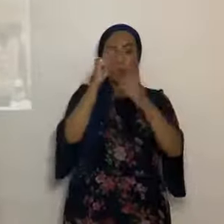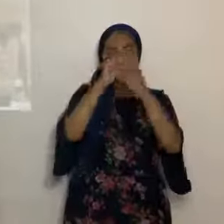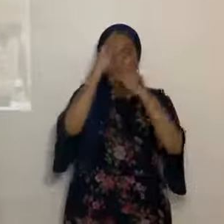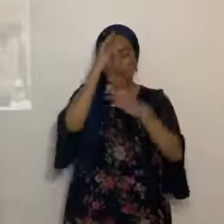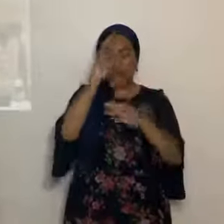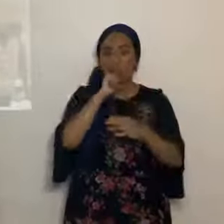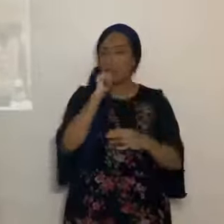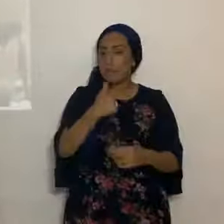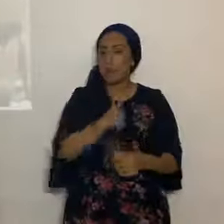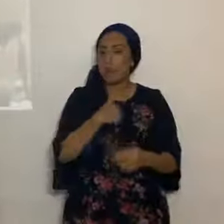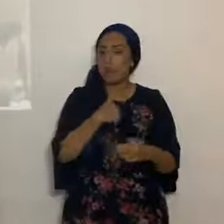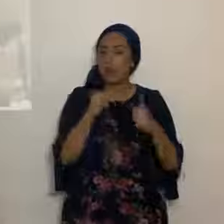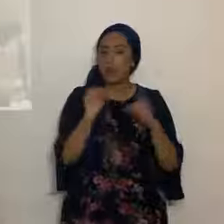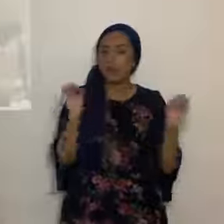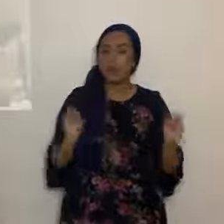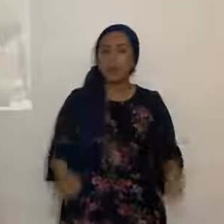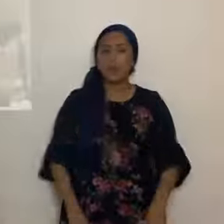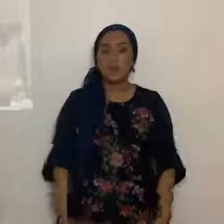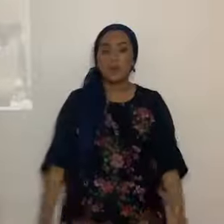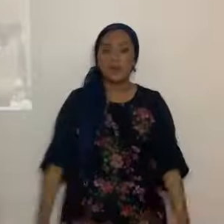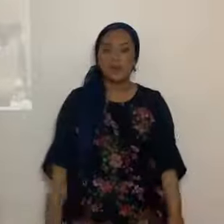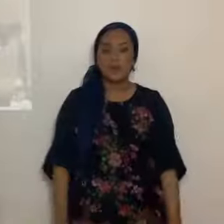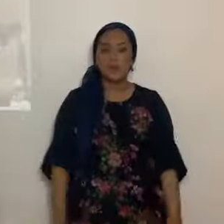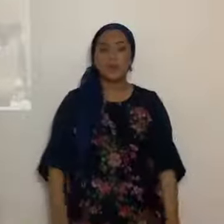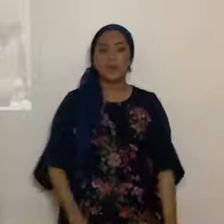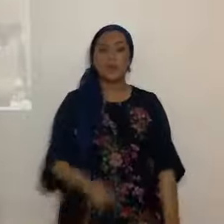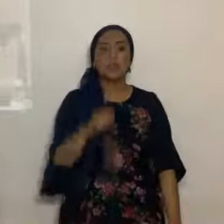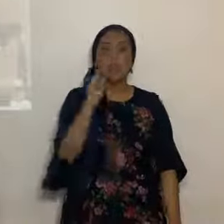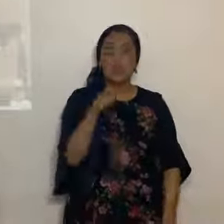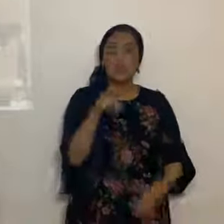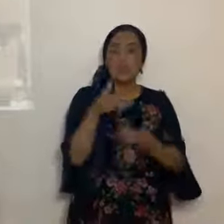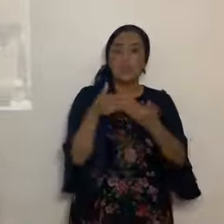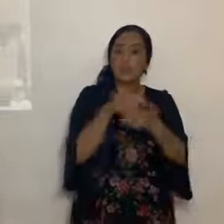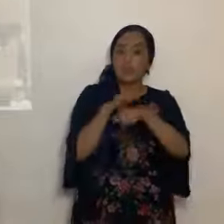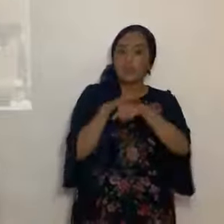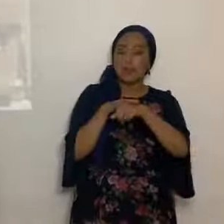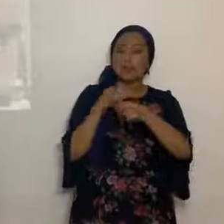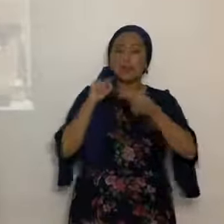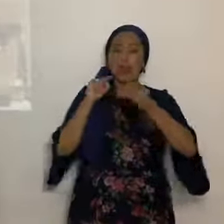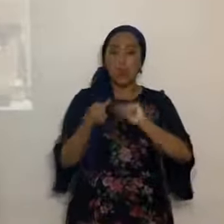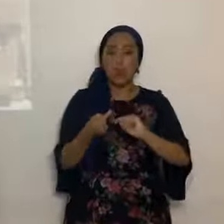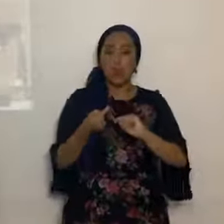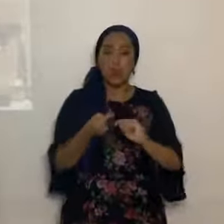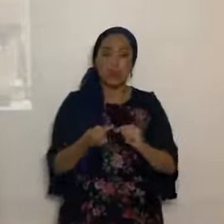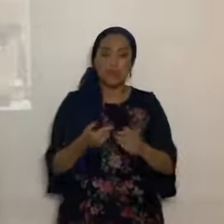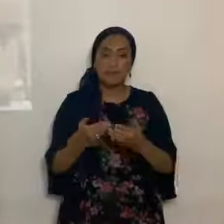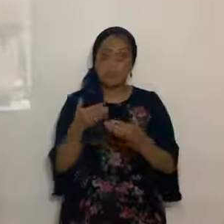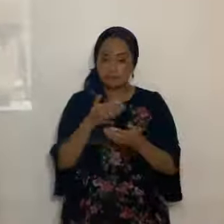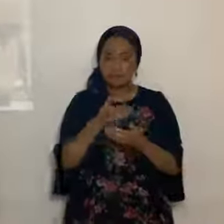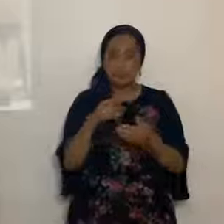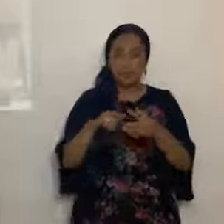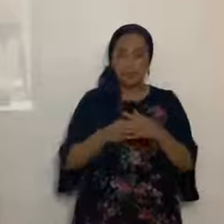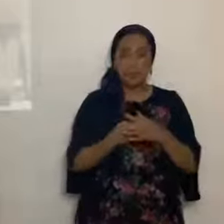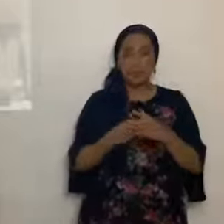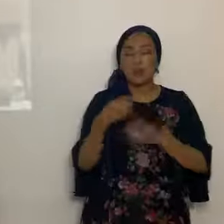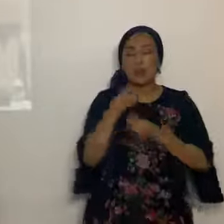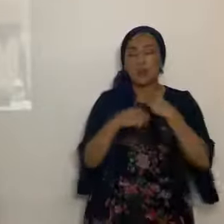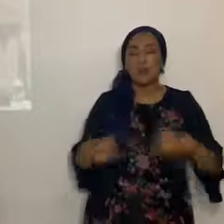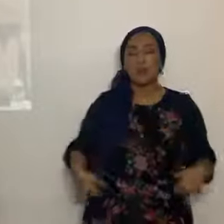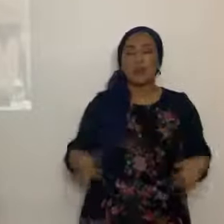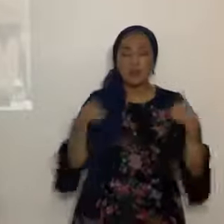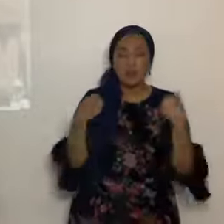palabra. Entonces, hay que prevenir padecimientos. Para empezar, comer sanamente,